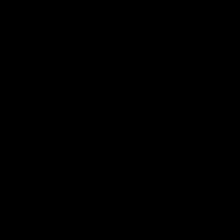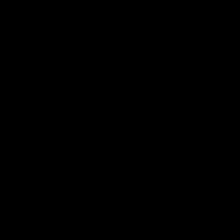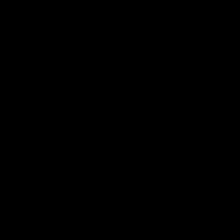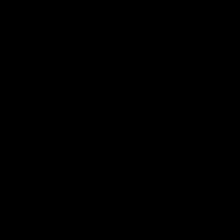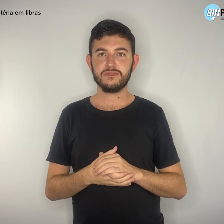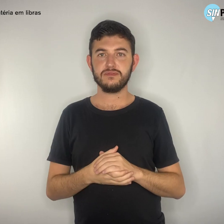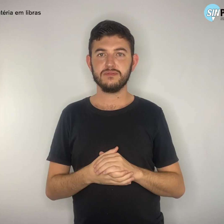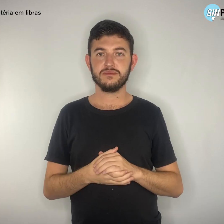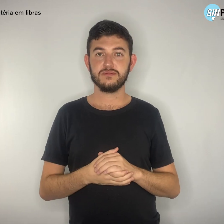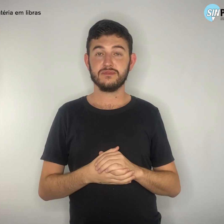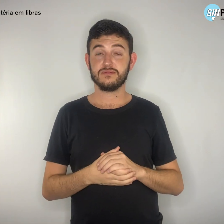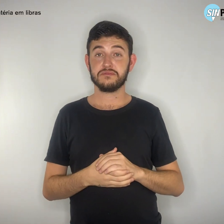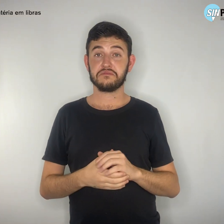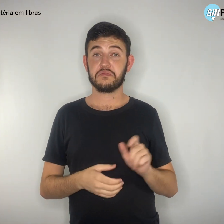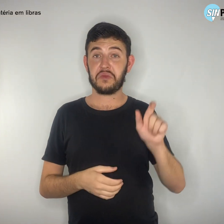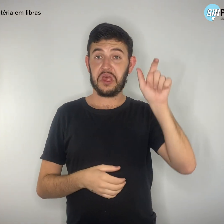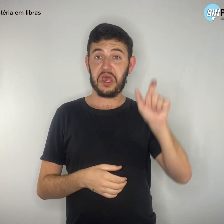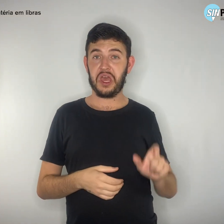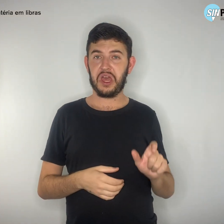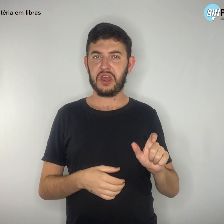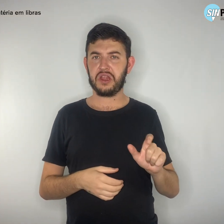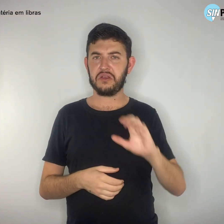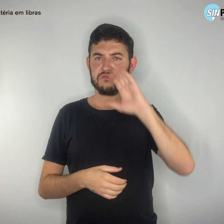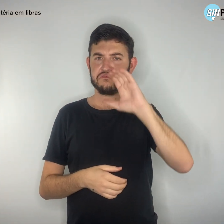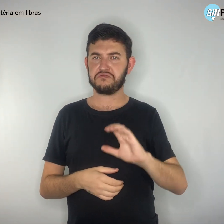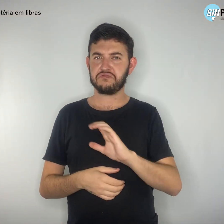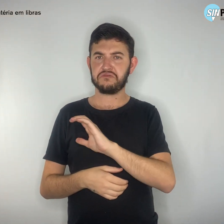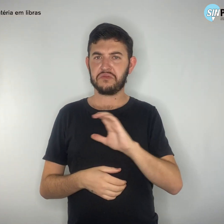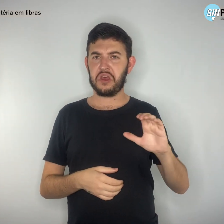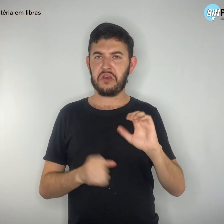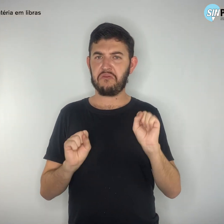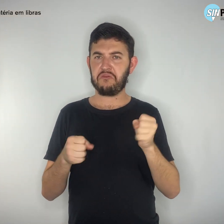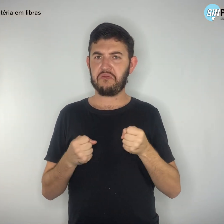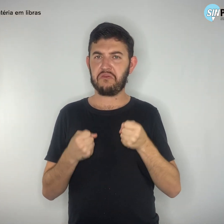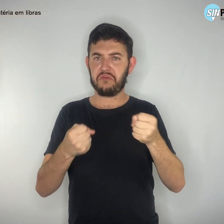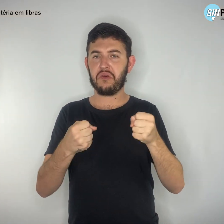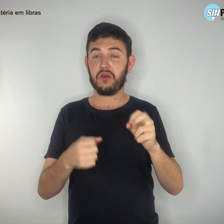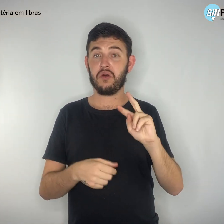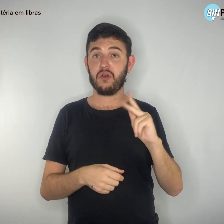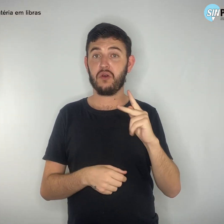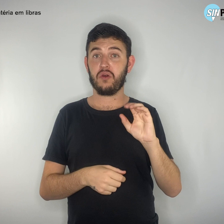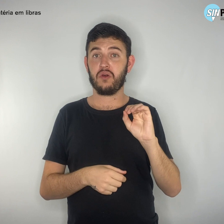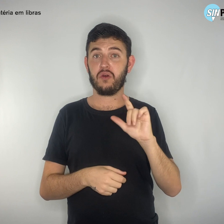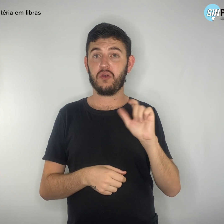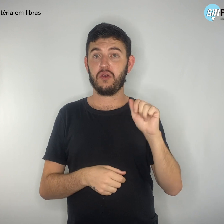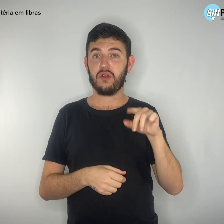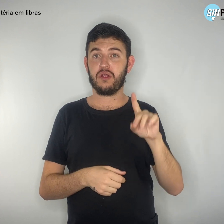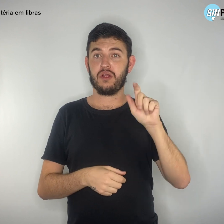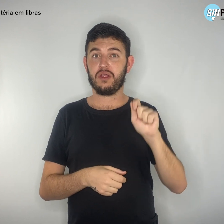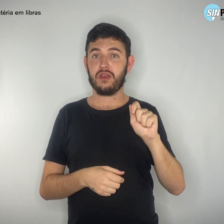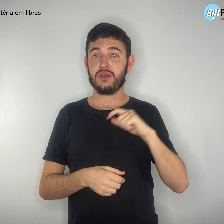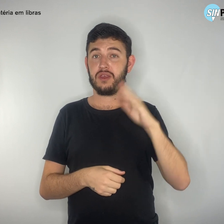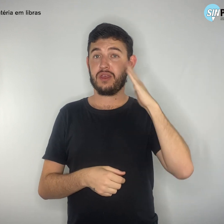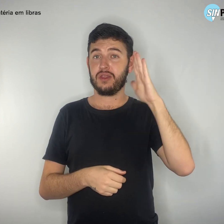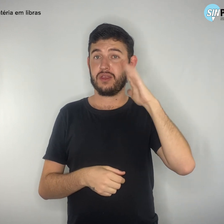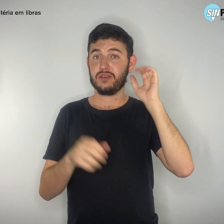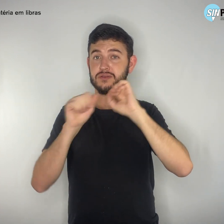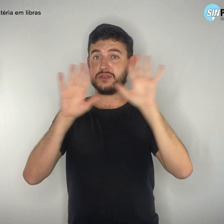Católica fervorosa, Holanda entendia que terço e imagem de santo não se